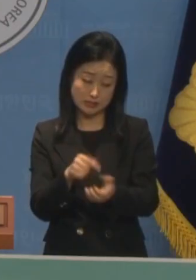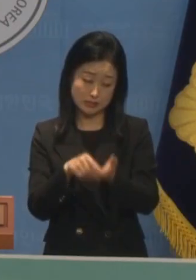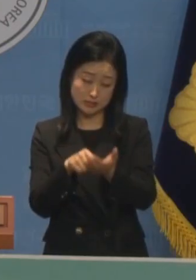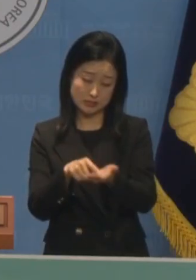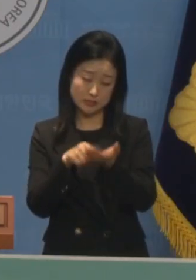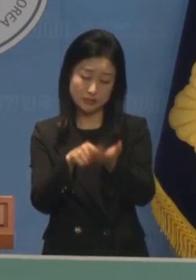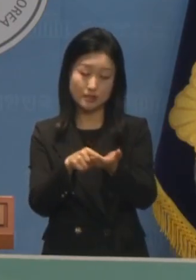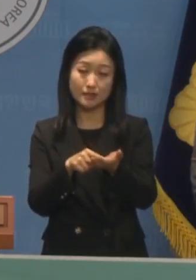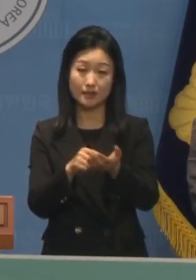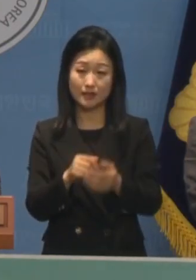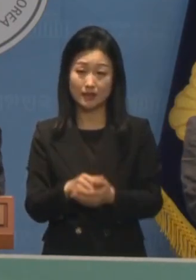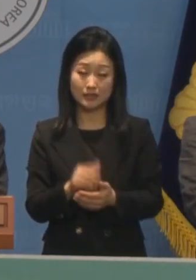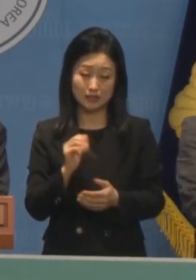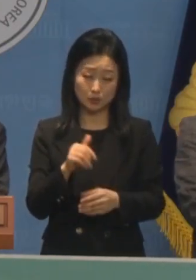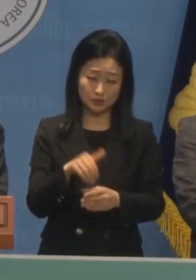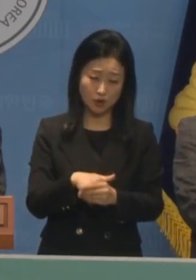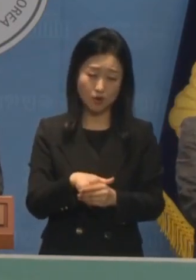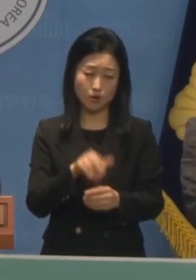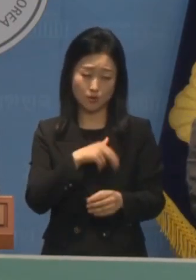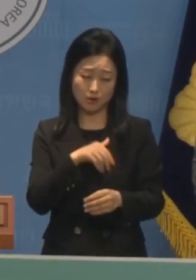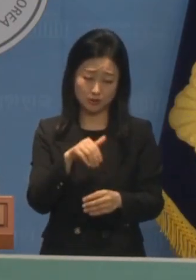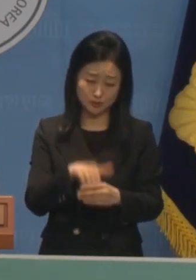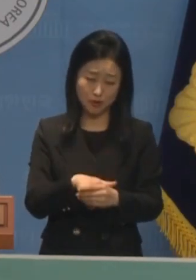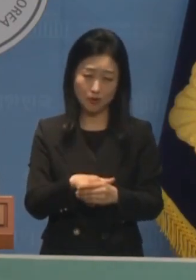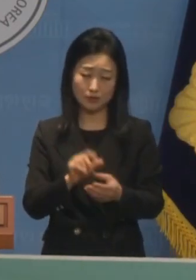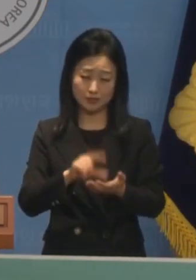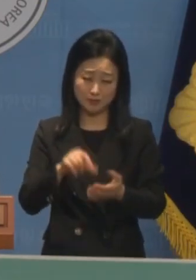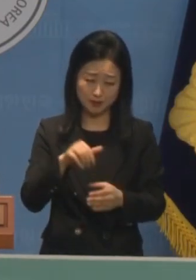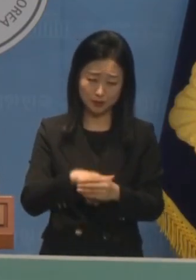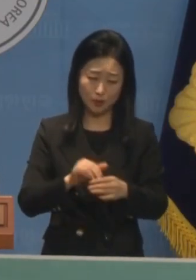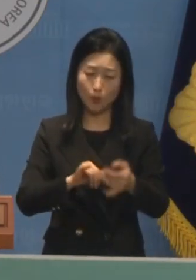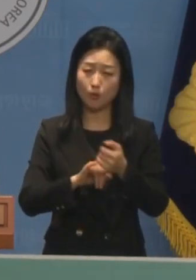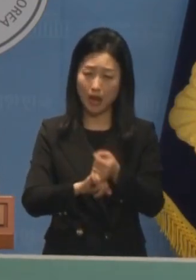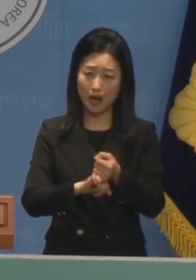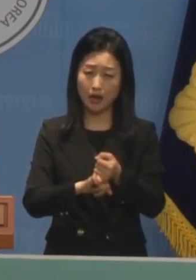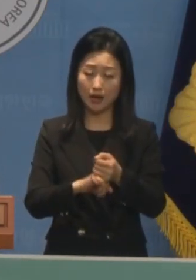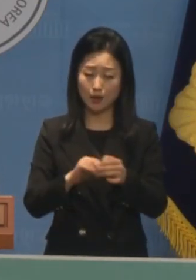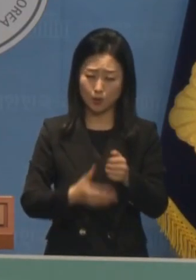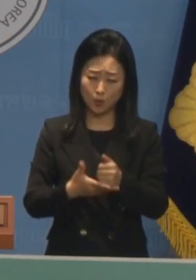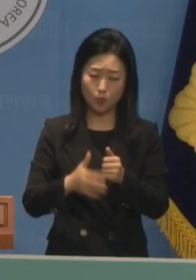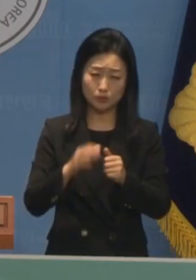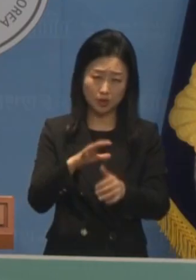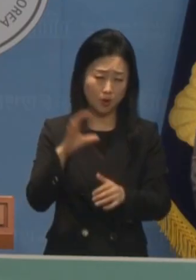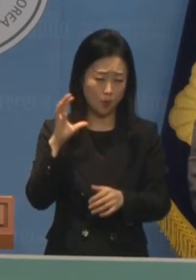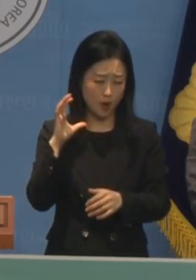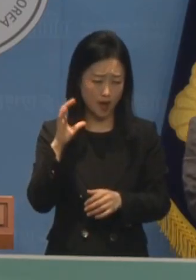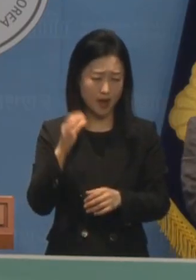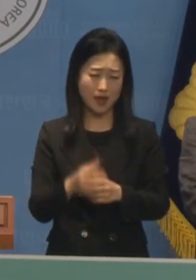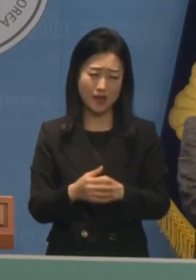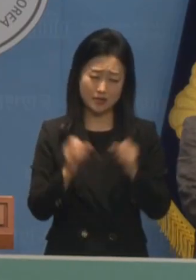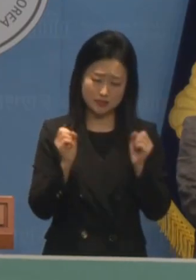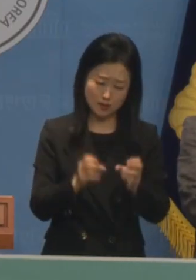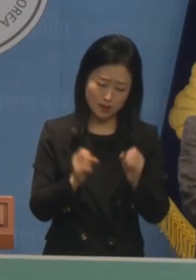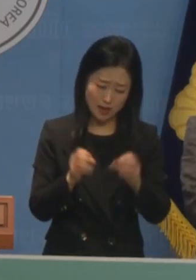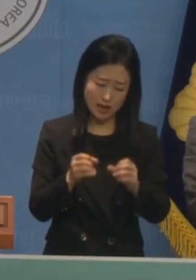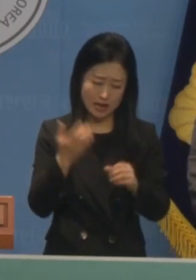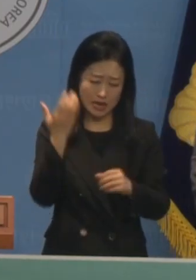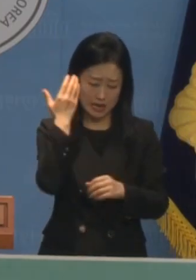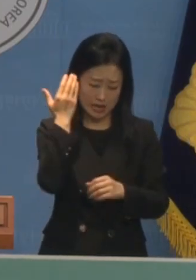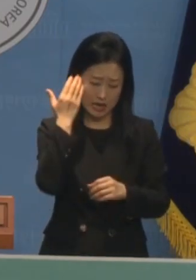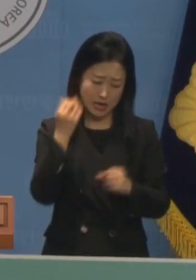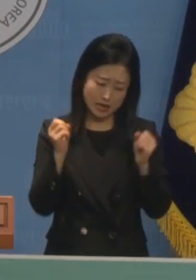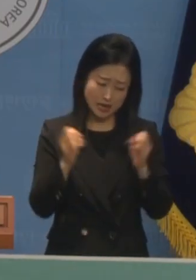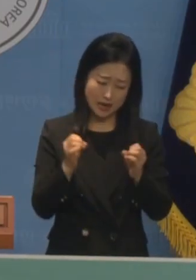대선, 총선, 지방선거의 공약이었고 공청회 3번의 간담회 토론회는 부지기수로